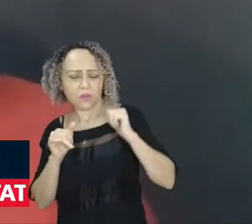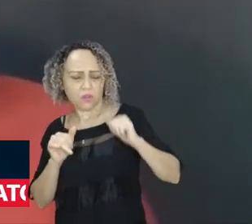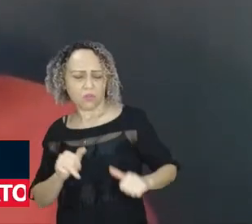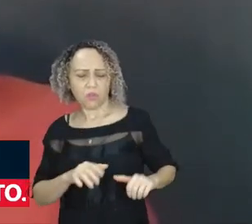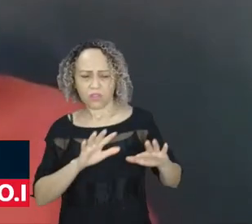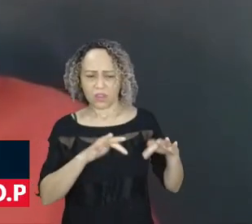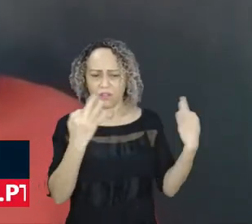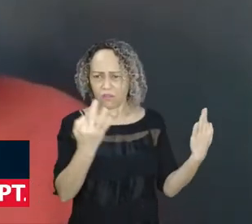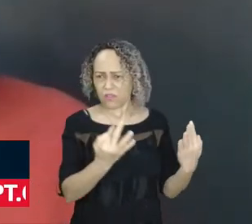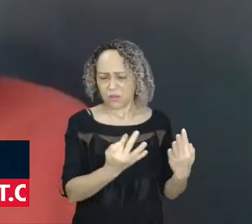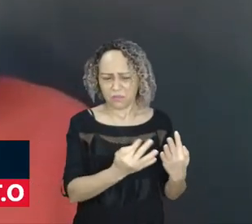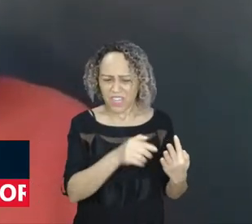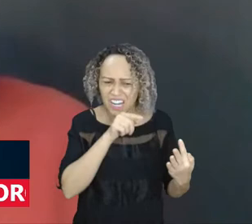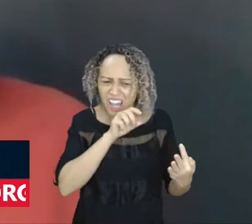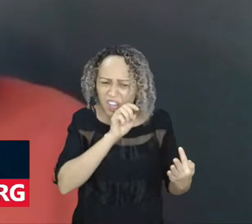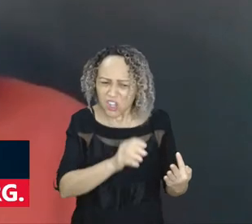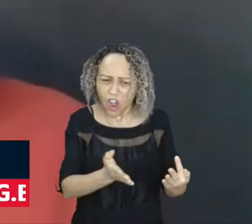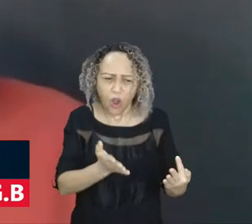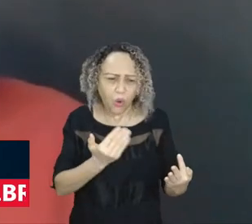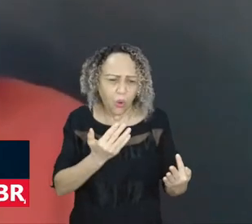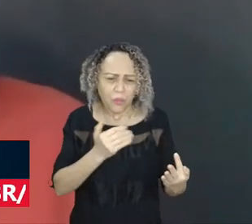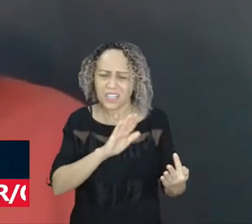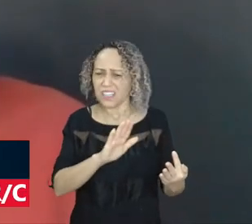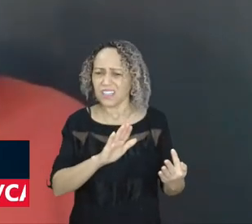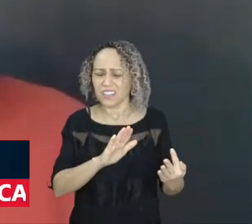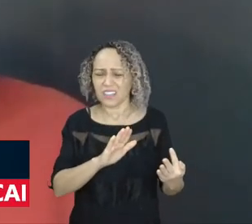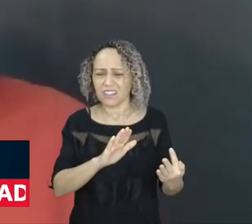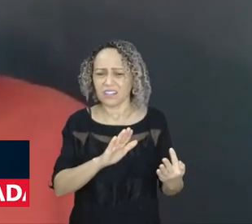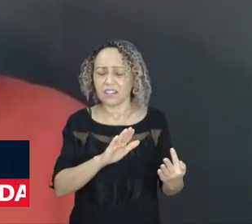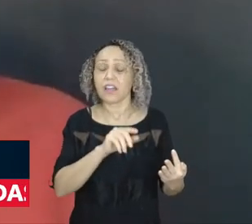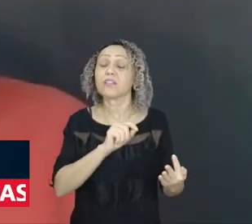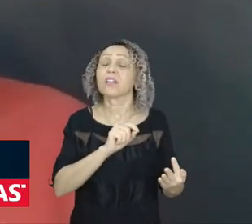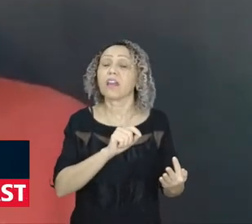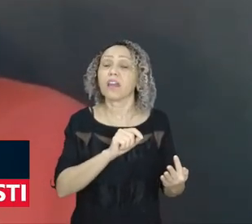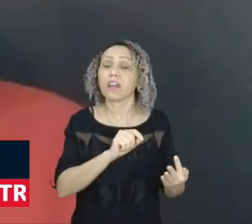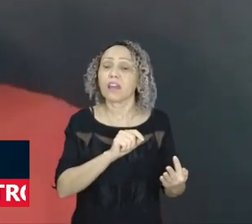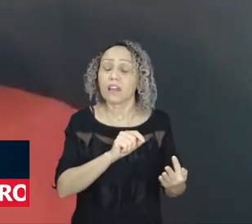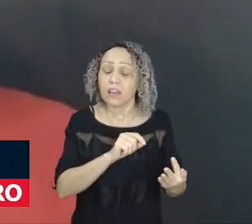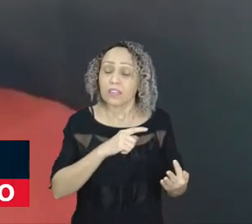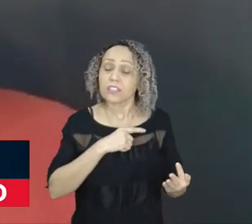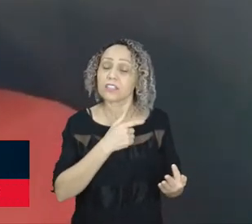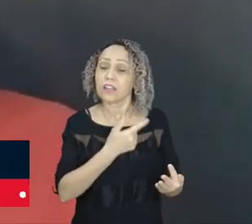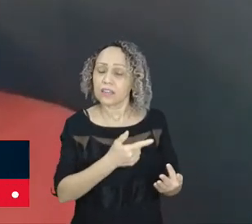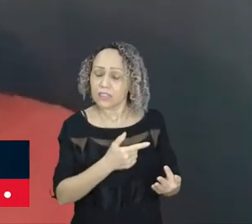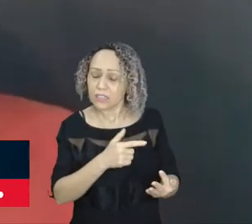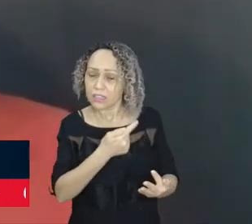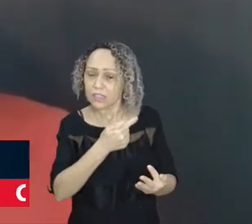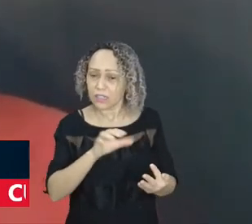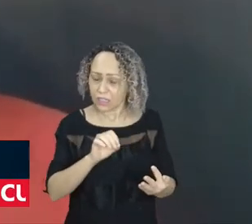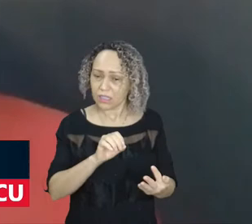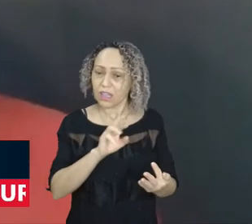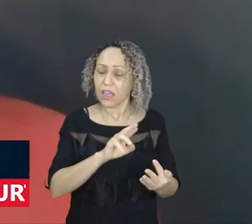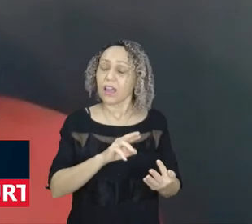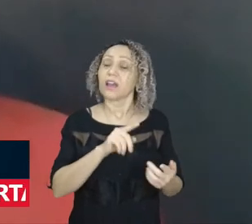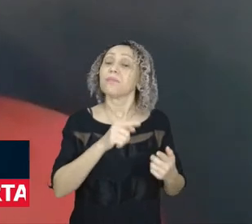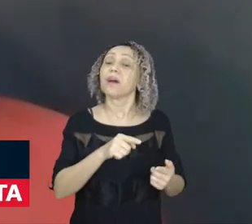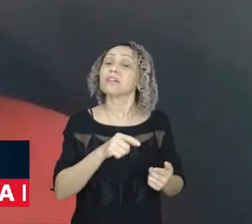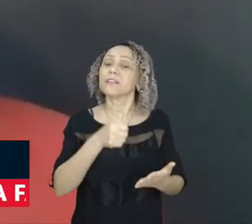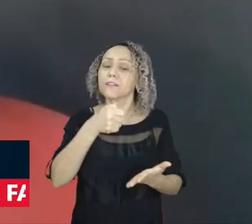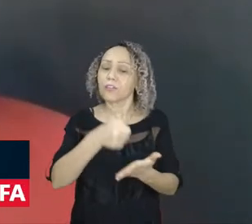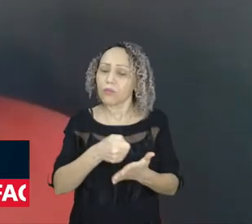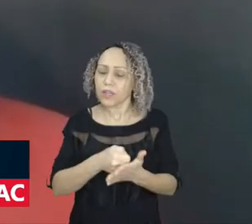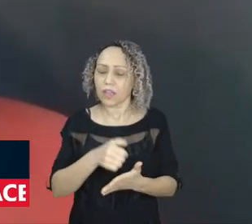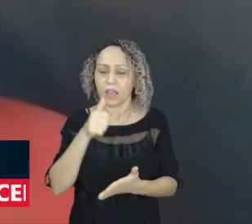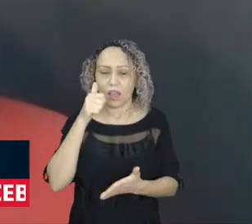só dar dinheiro, era menos dinheiro, R$70, mas vinha junto com o quê? Com a obrigação da mulher fazer